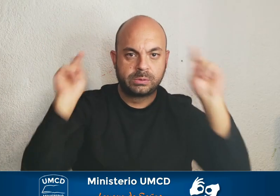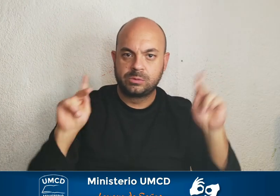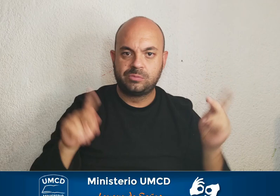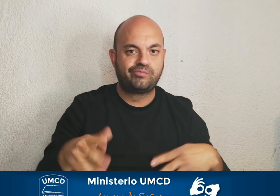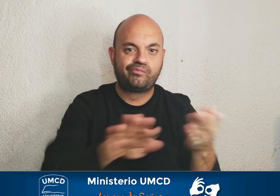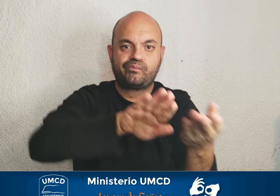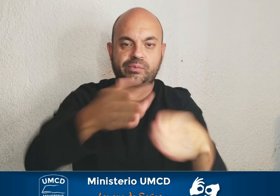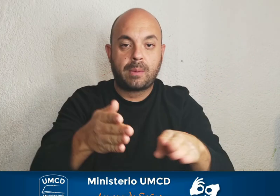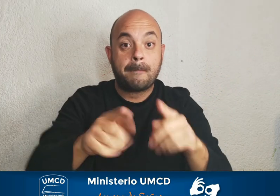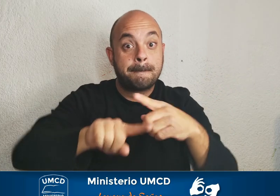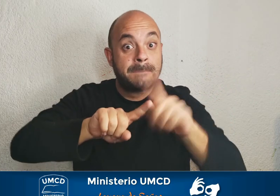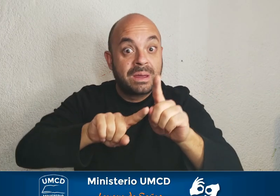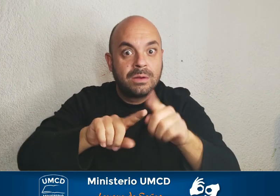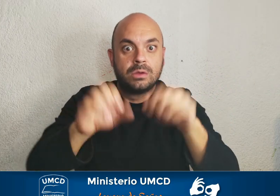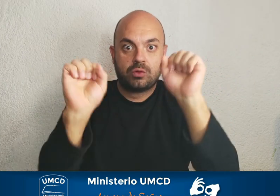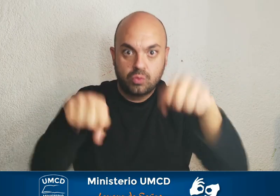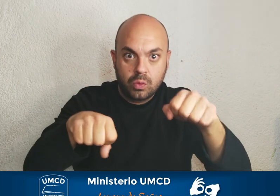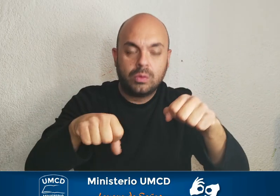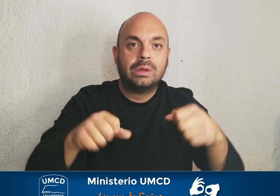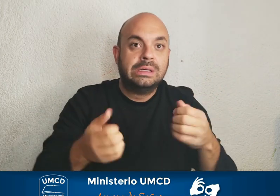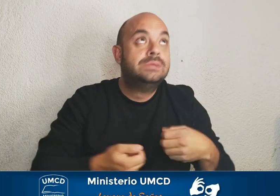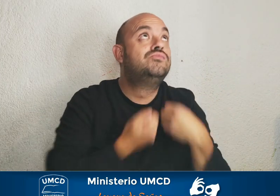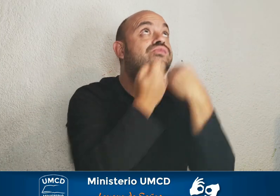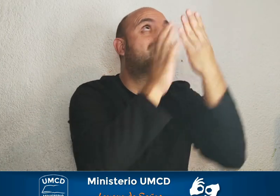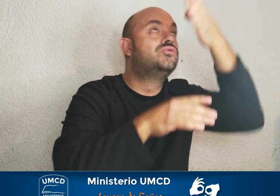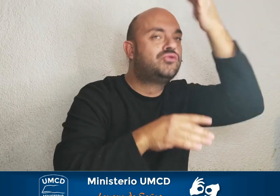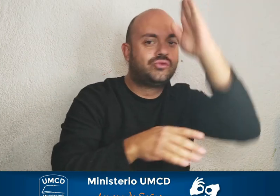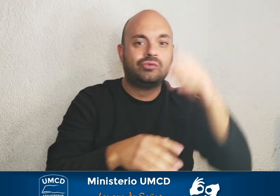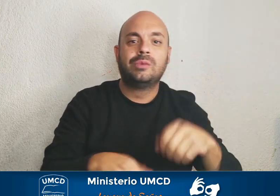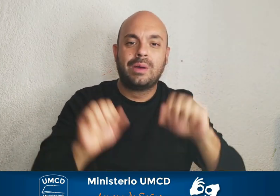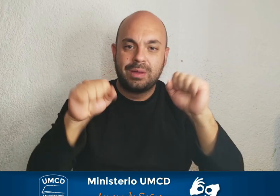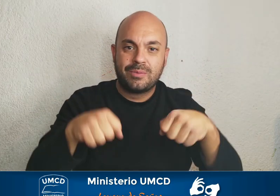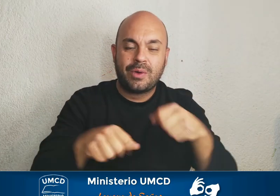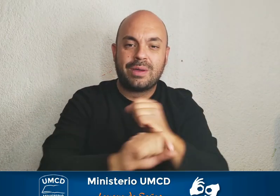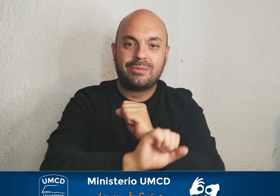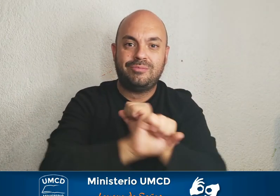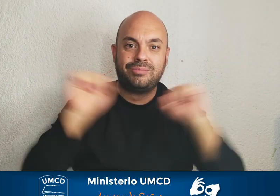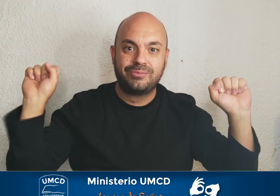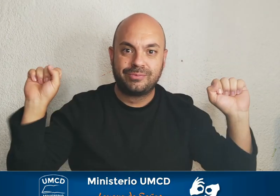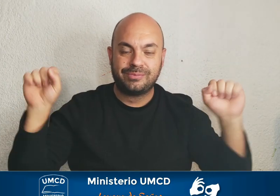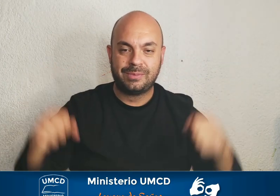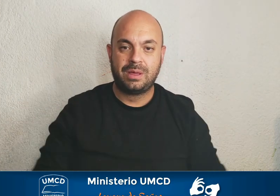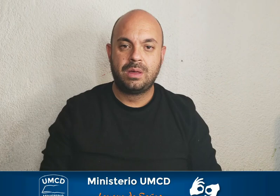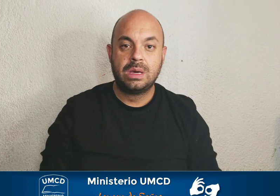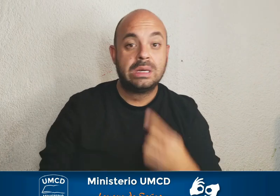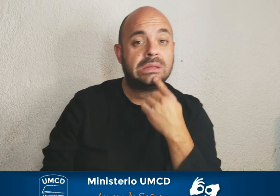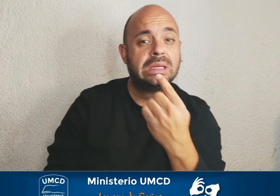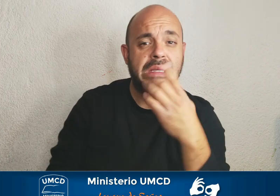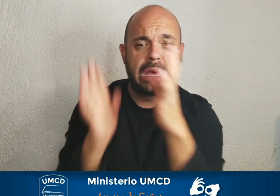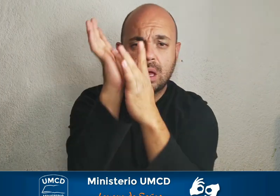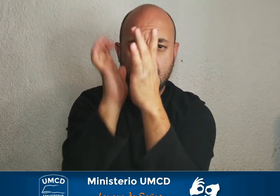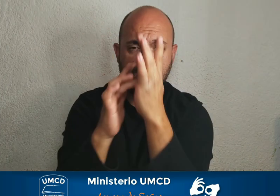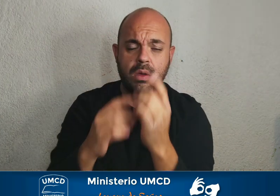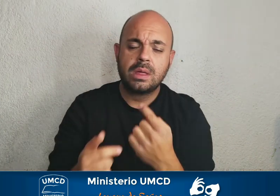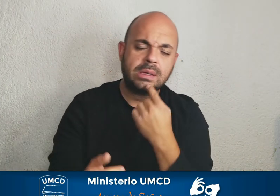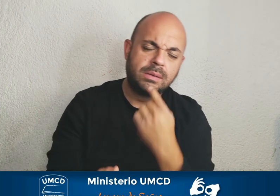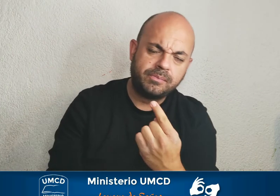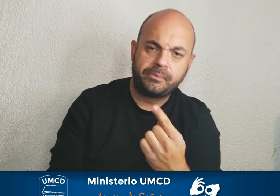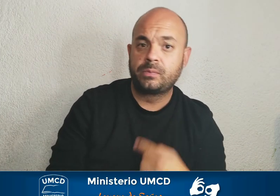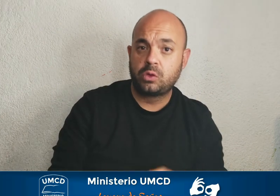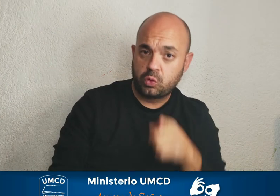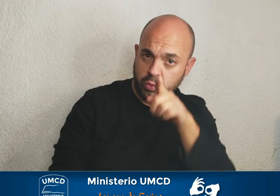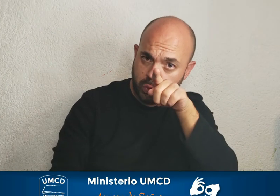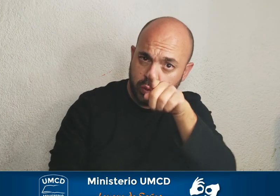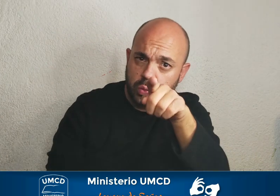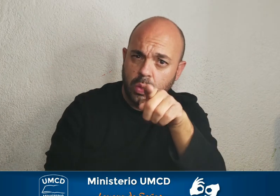su vida por causa de mí y del Evangelio, la salvará. El Señor Jesucristo les estaba diciendo, miren,